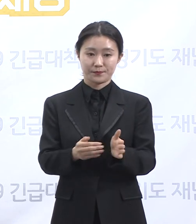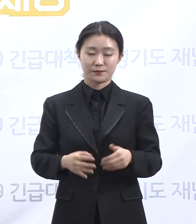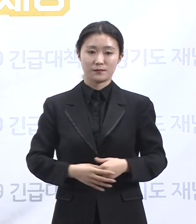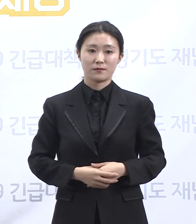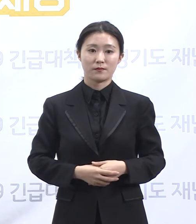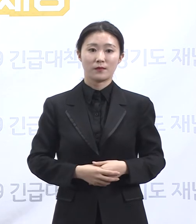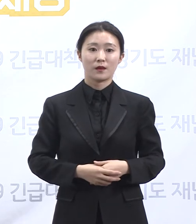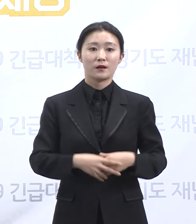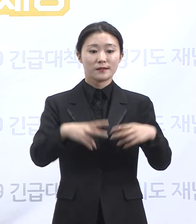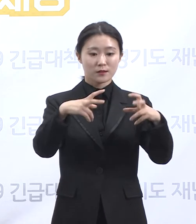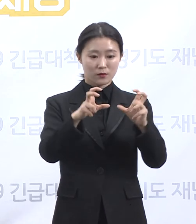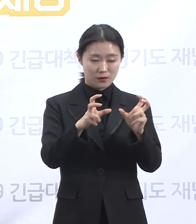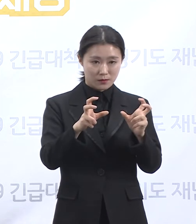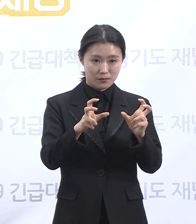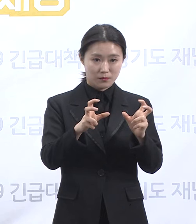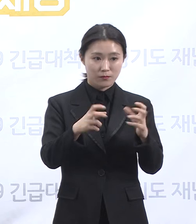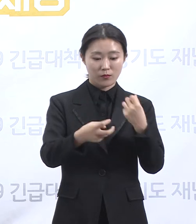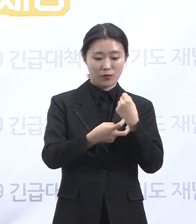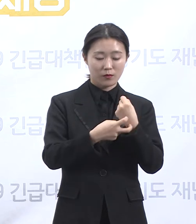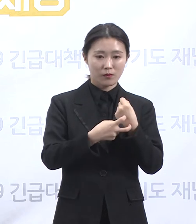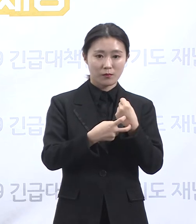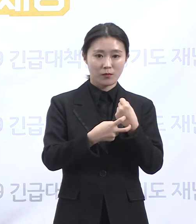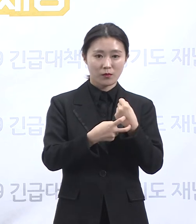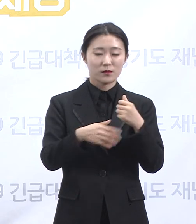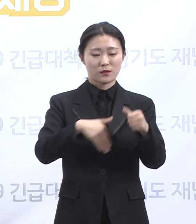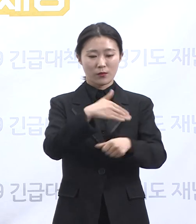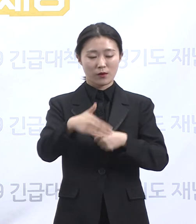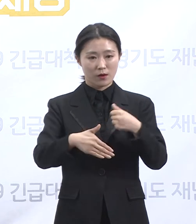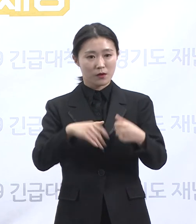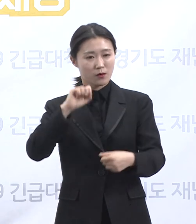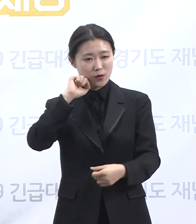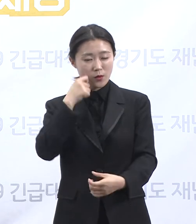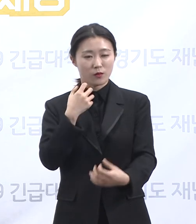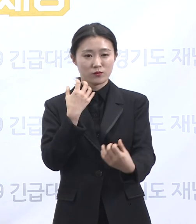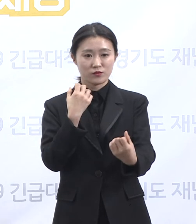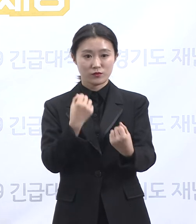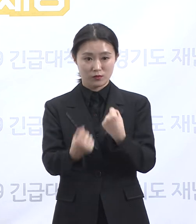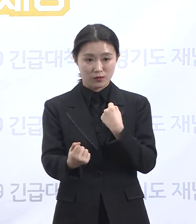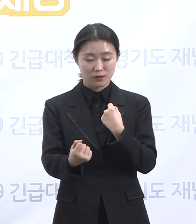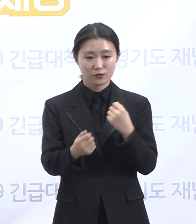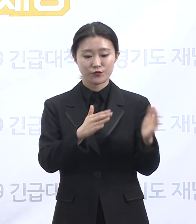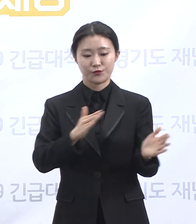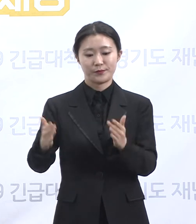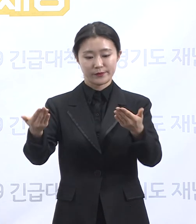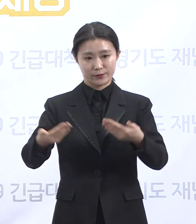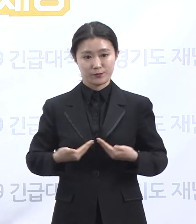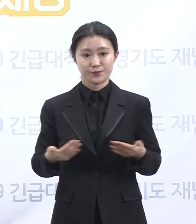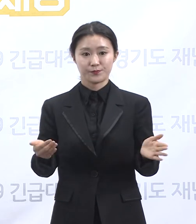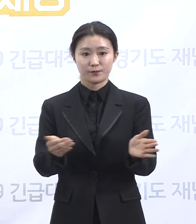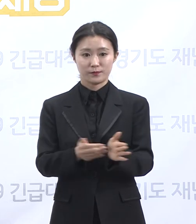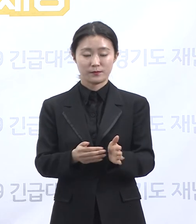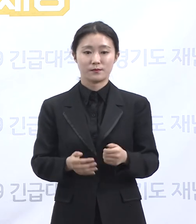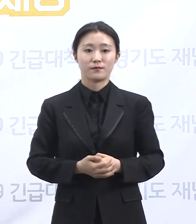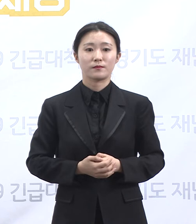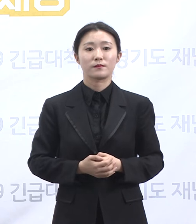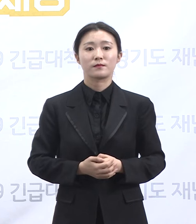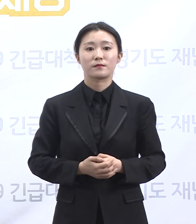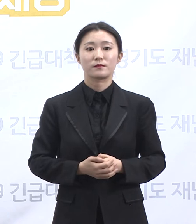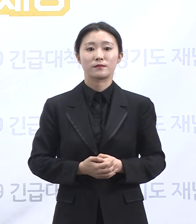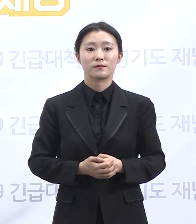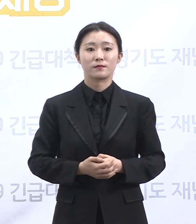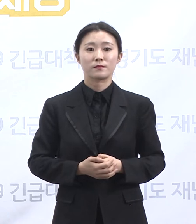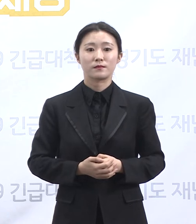성남시 의료원도 어려운 여건 속에서 중환자 진료 병상 확보에 동참해 주셨습니다. 국민건강보험공단 일선병원도 도움을